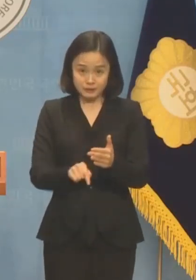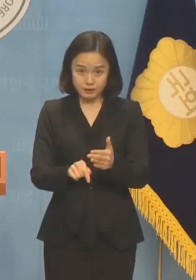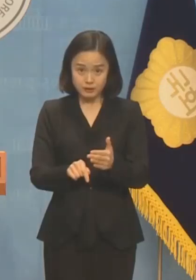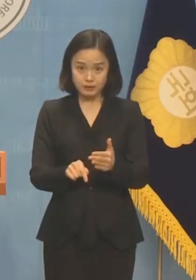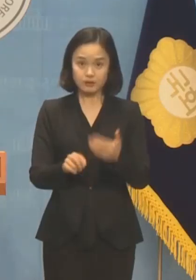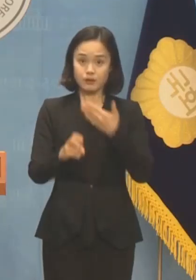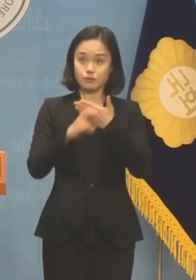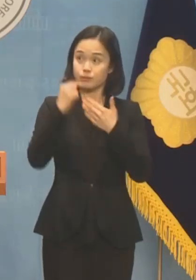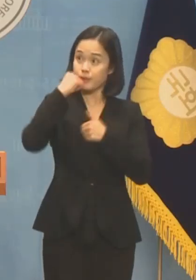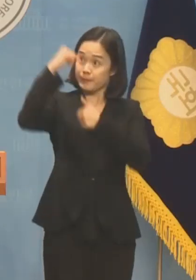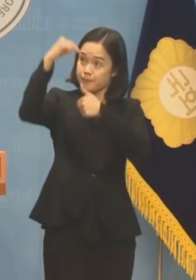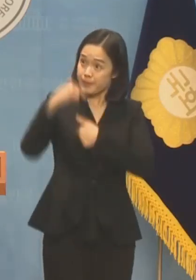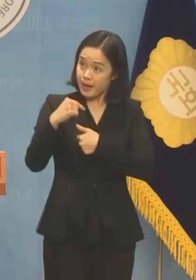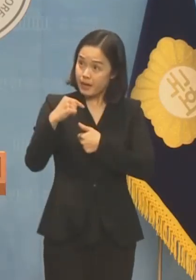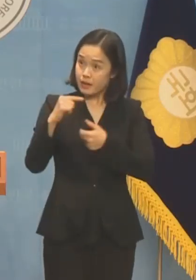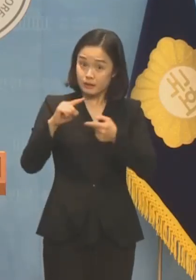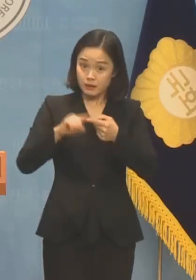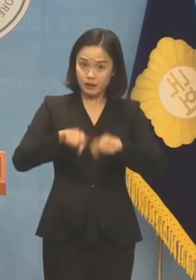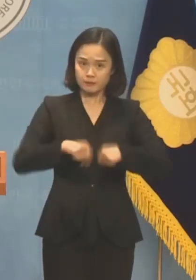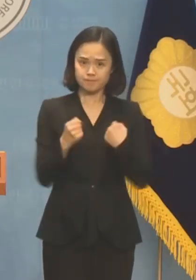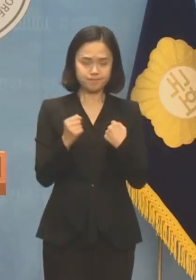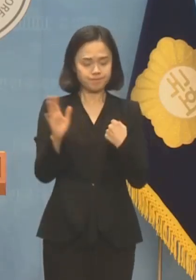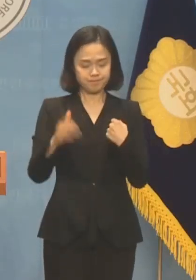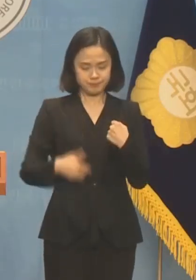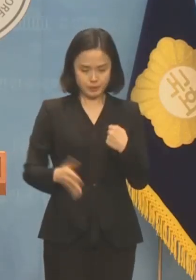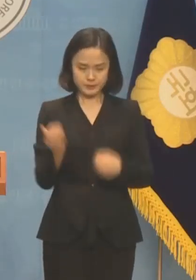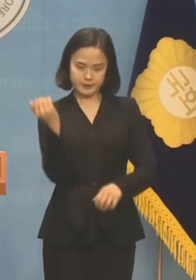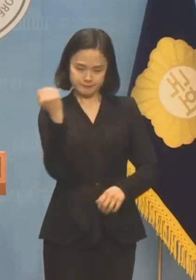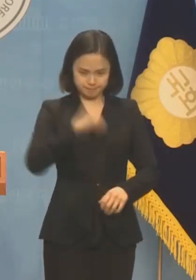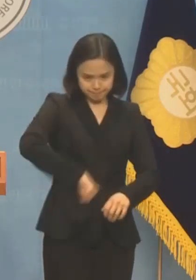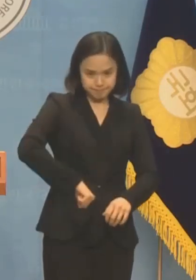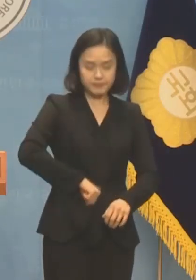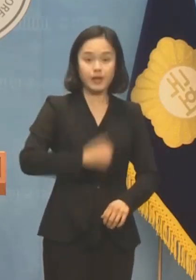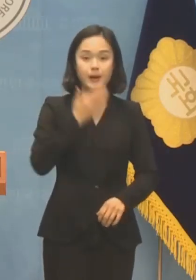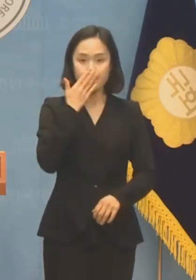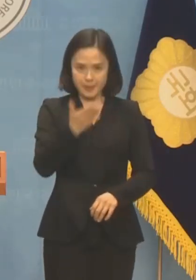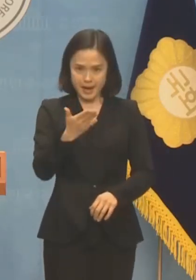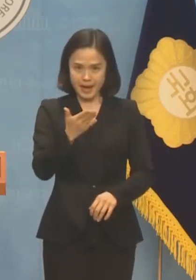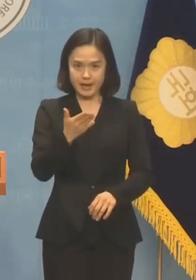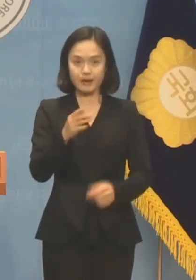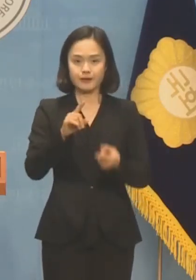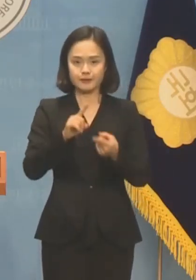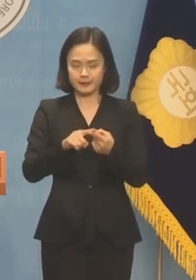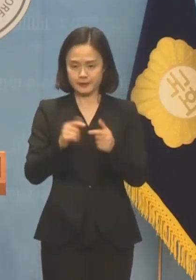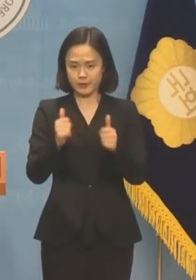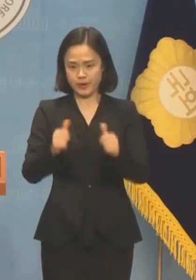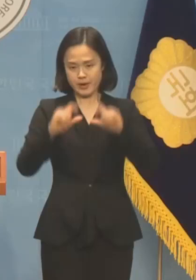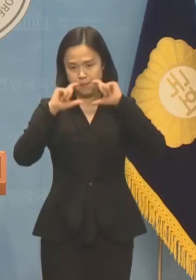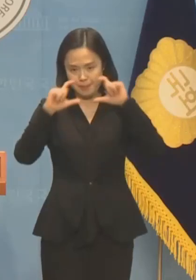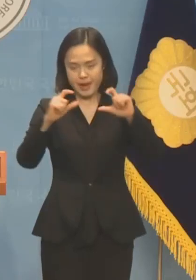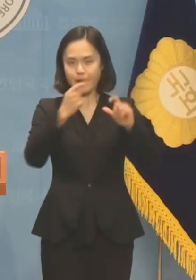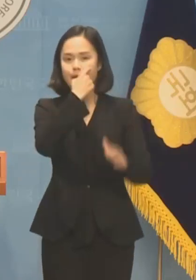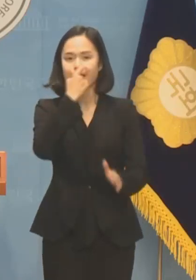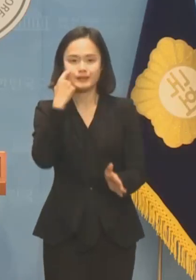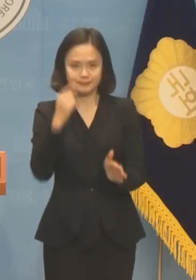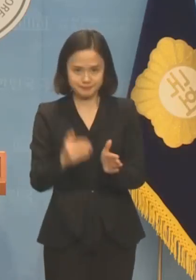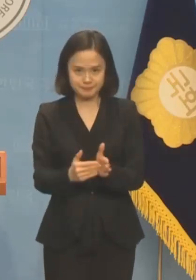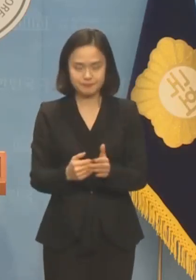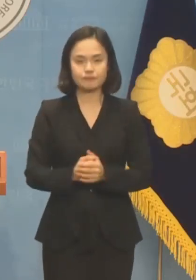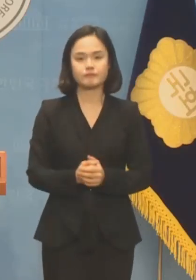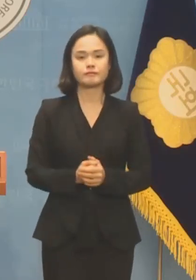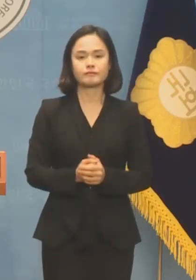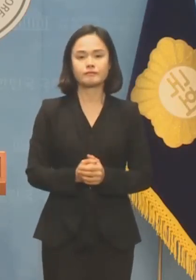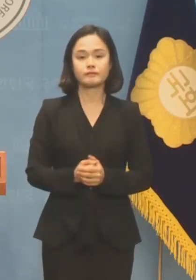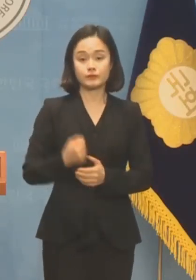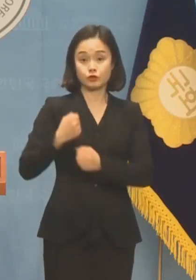있다는 중요한 선례를 확인하게 되었습니다. 군의 위계 질서는 국민의